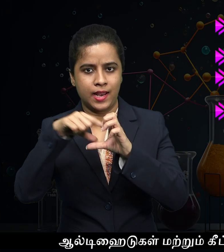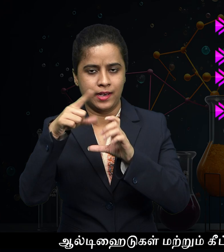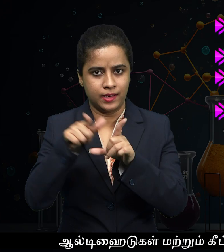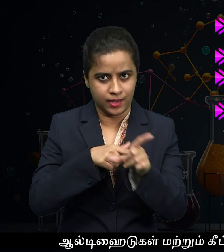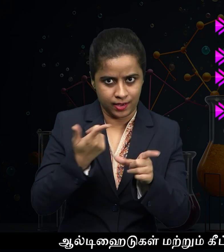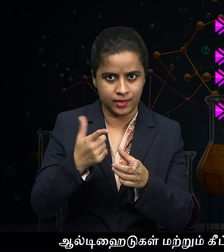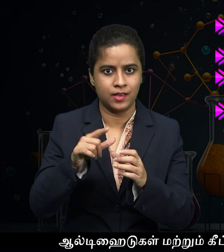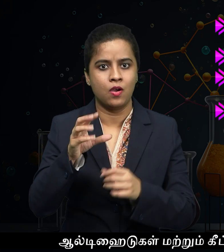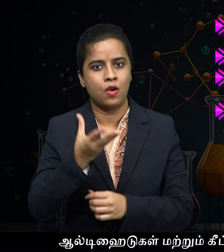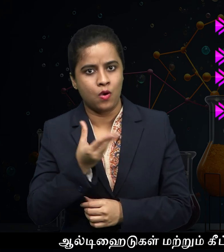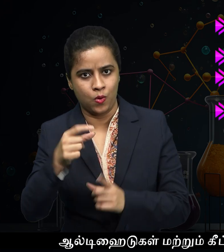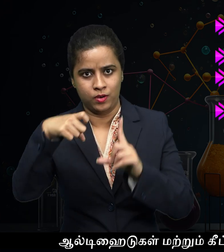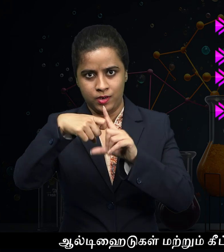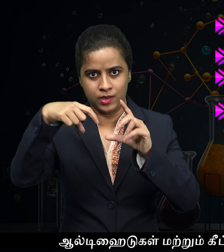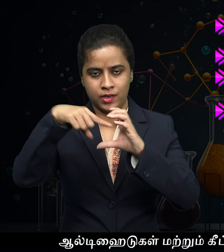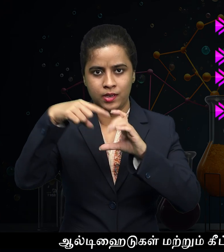உள்ளது.